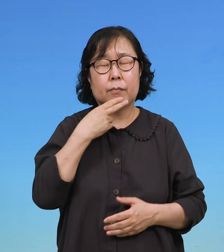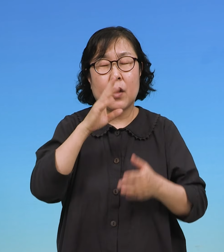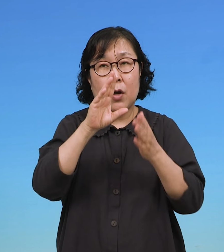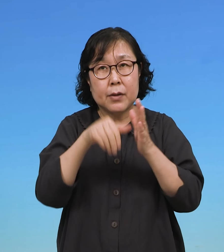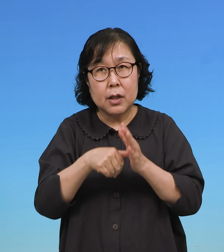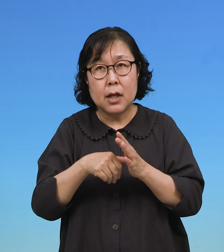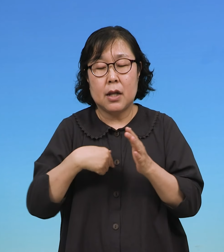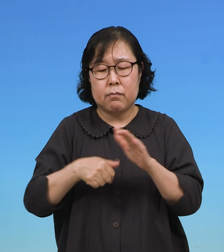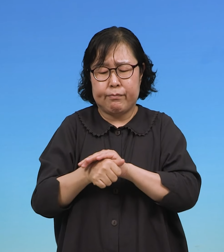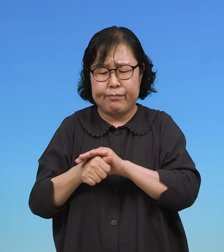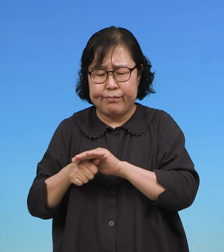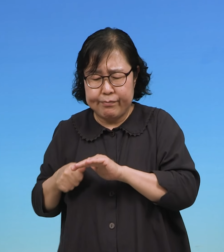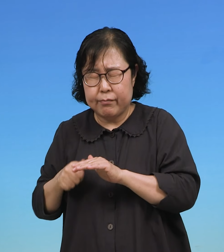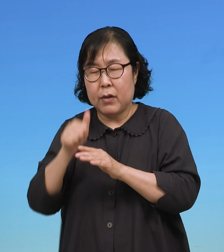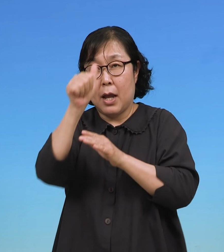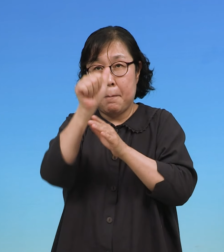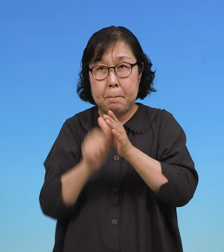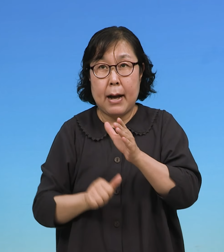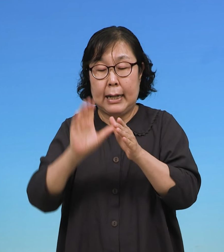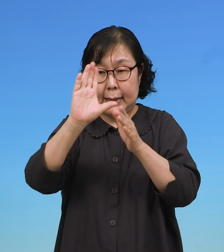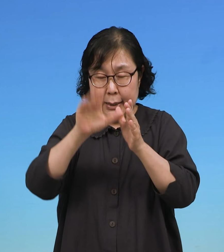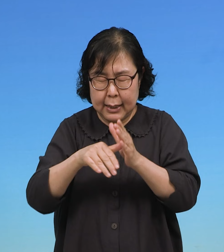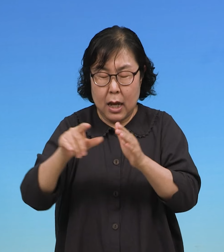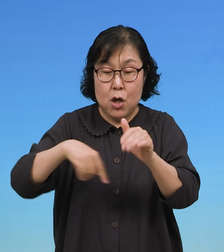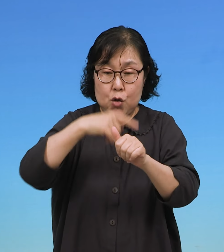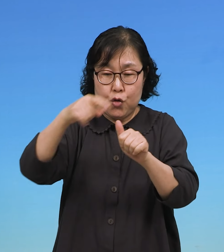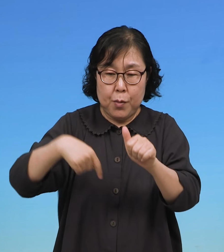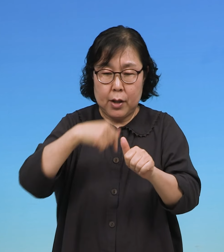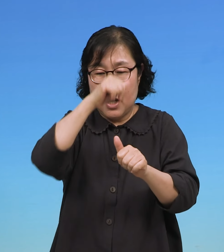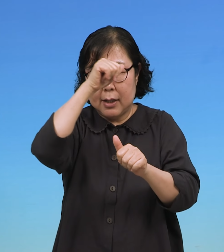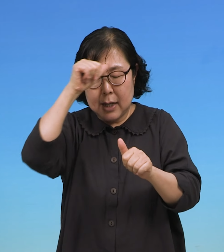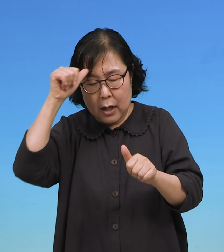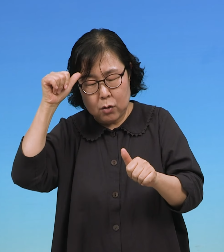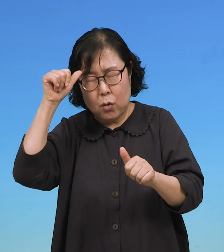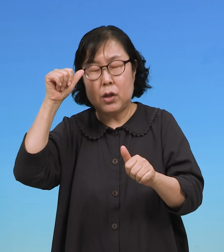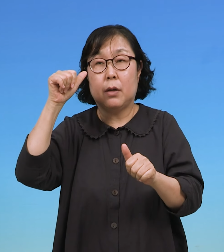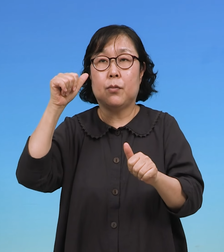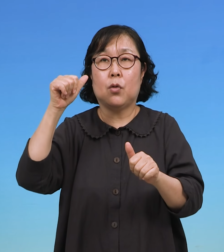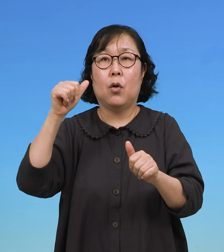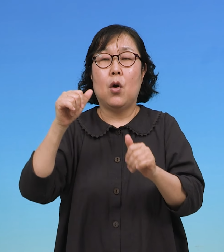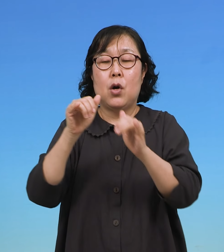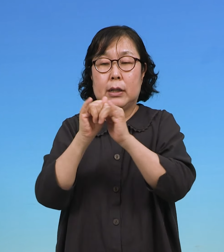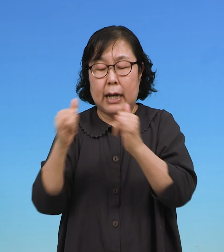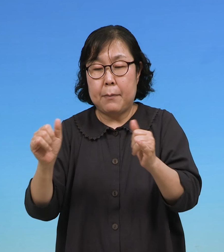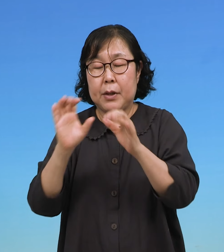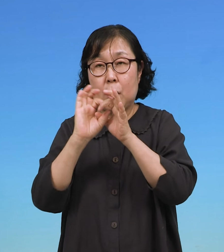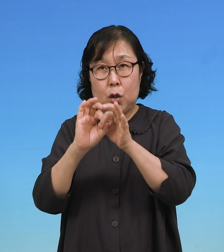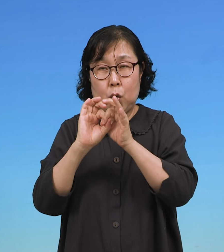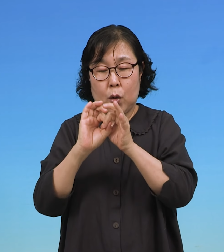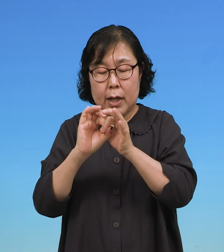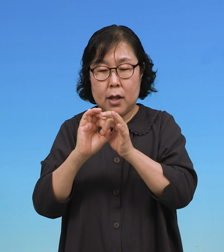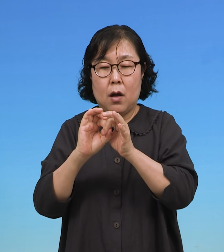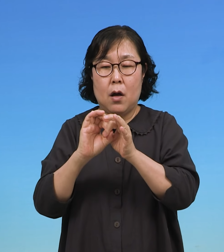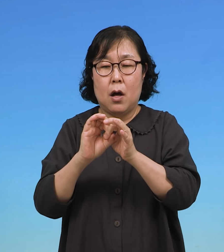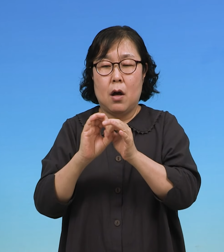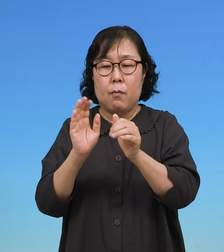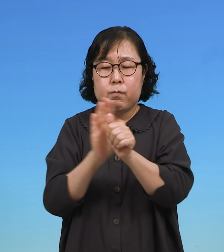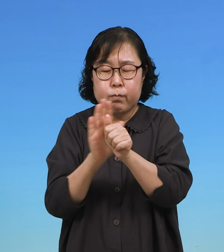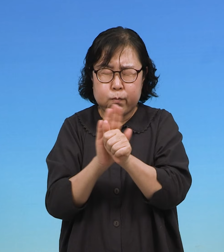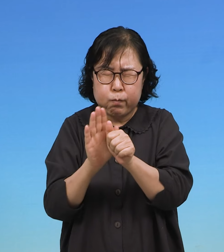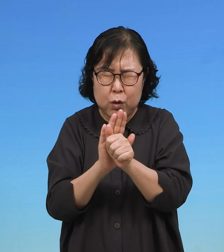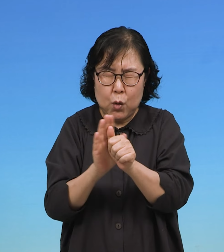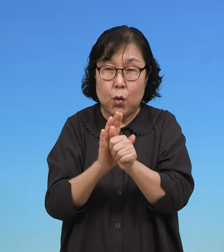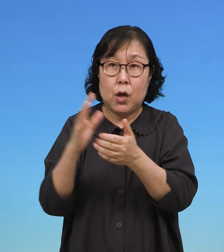베푸시는 성도님들과 장로님을 통해서 그렇게 환대를 받으니까 이렇게 담대하게 목회하는 목회자가 된